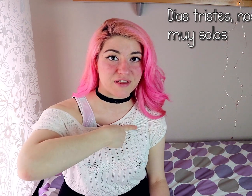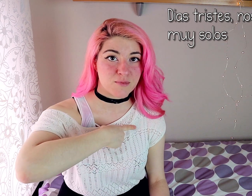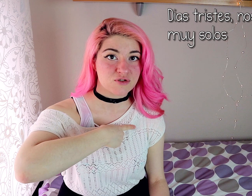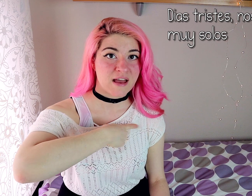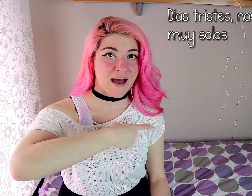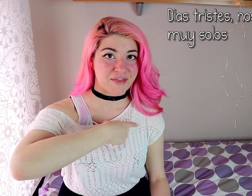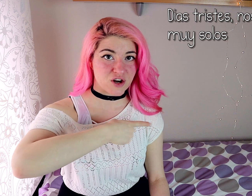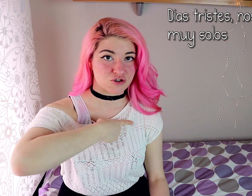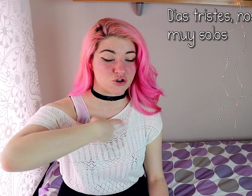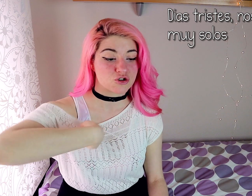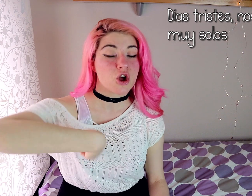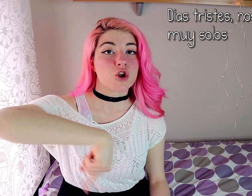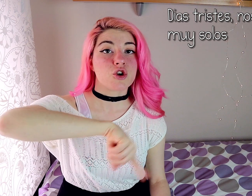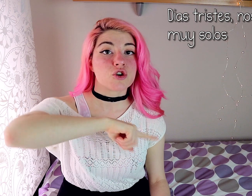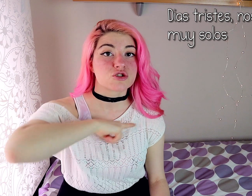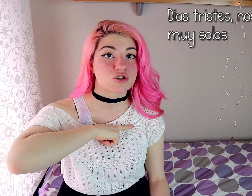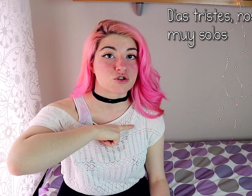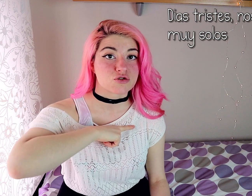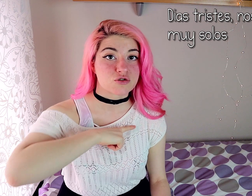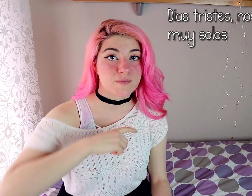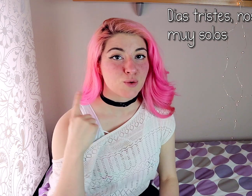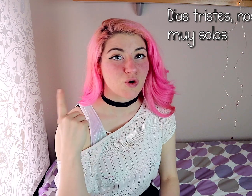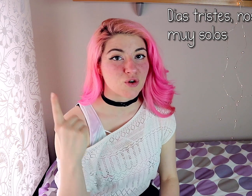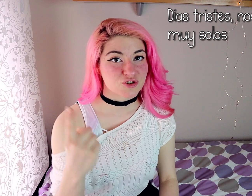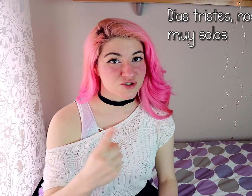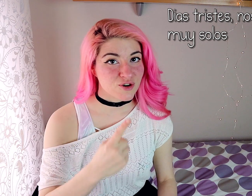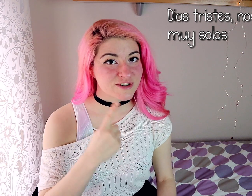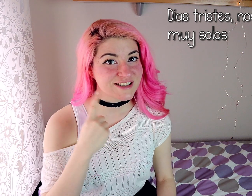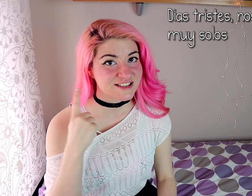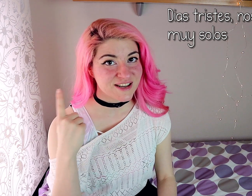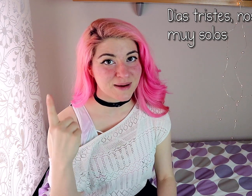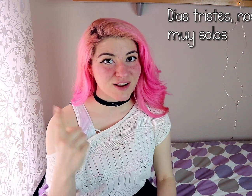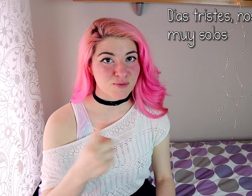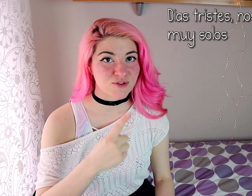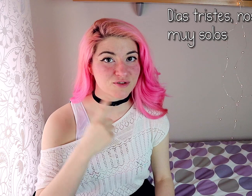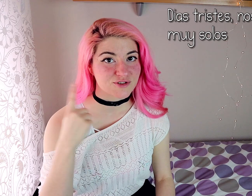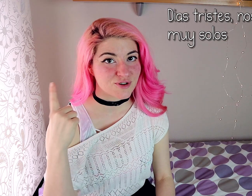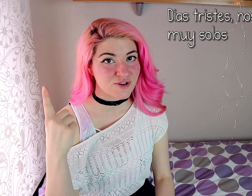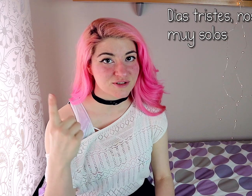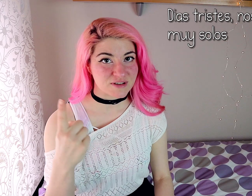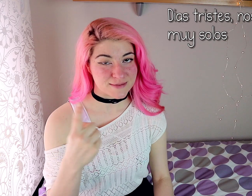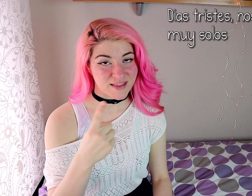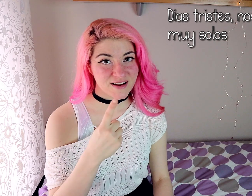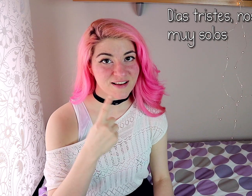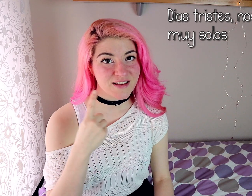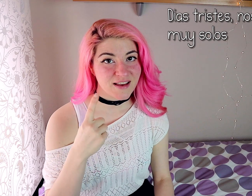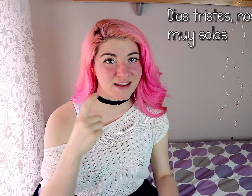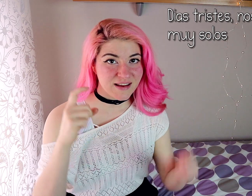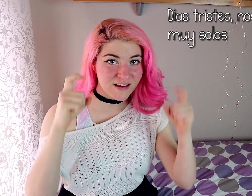lo hacemos hacia nosotros, nosotros. Luego solos es así, ¿vale? Como solos es fácil. Y